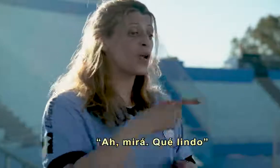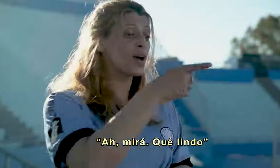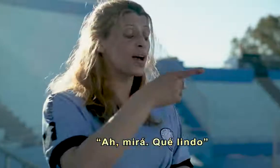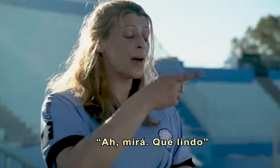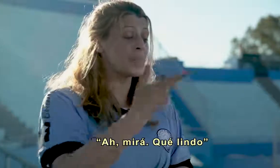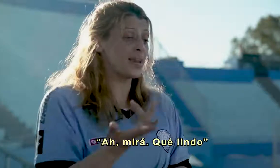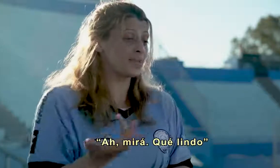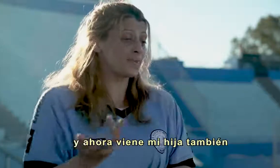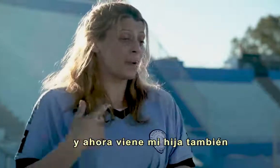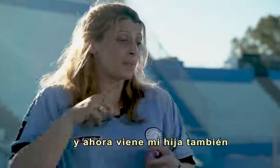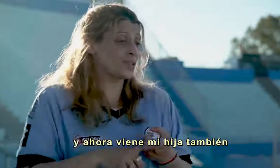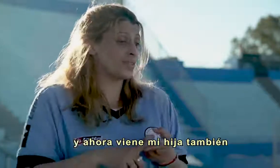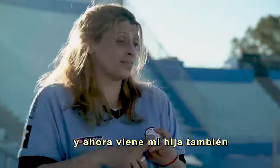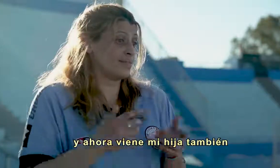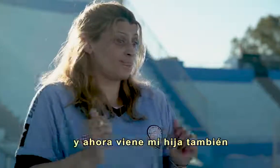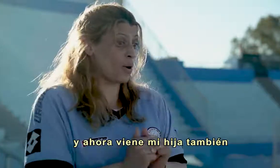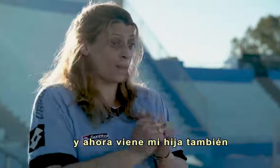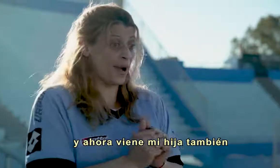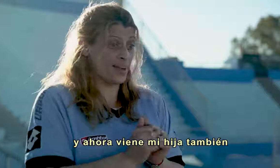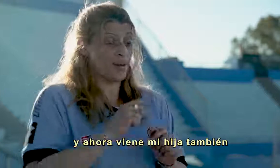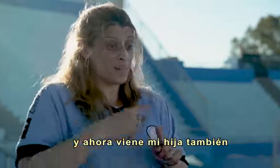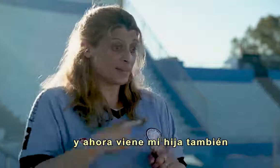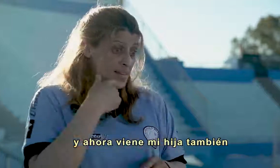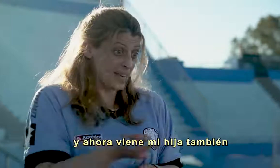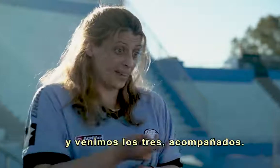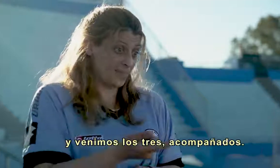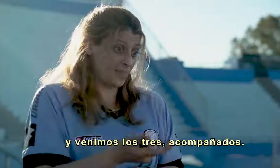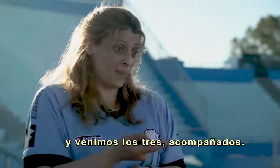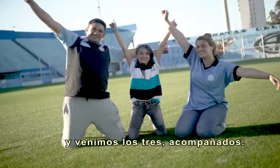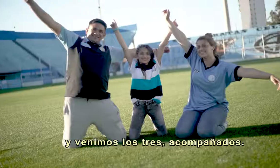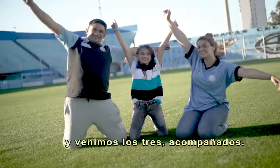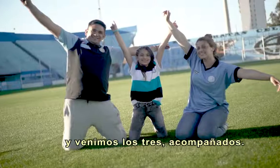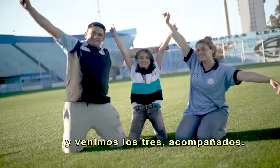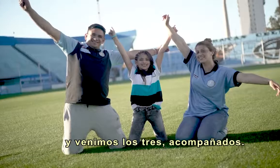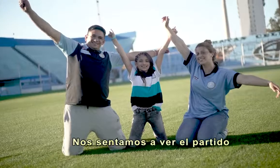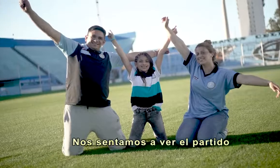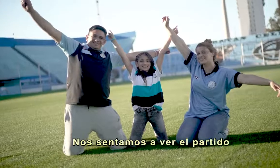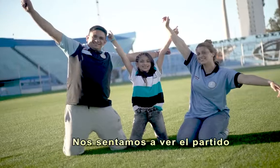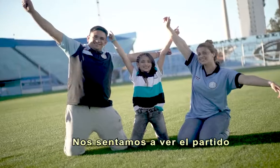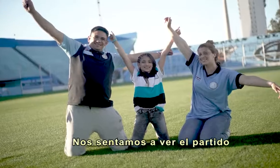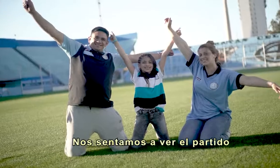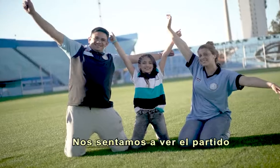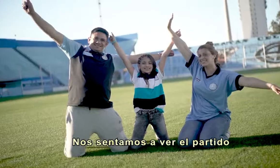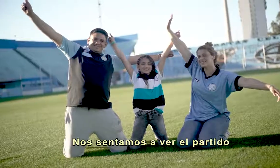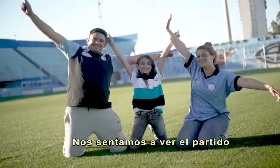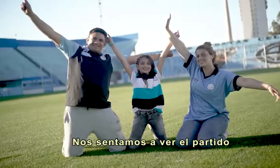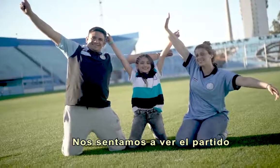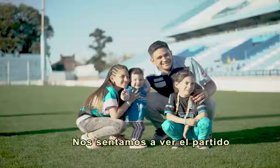mirá, qué lindo. Y ahora viene mi hija también y venimos los tres acompañados, nos sentamos a ver el partido